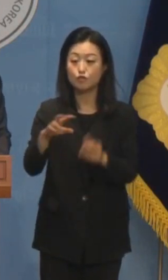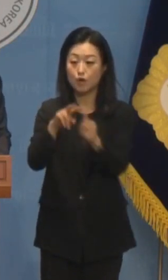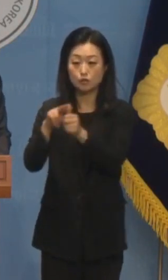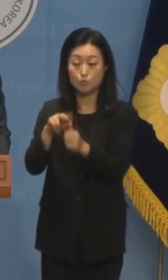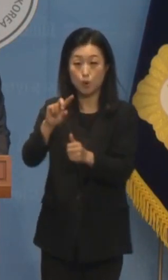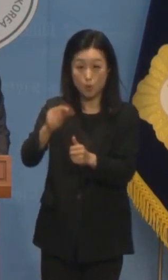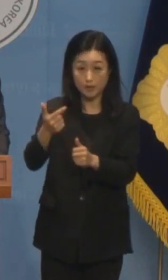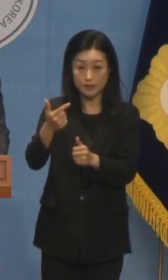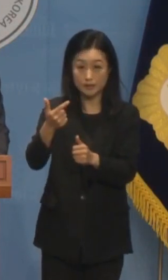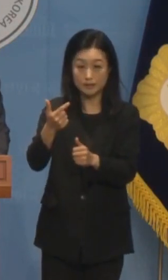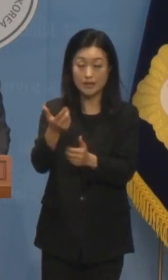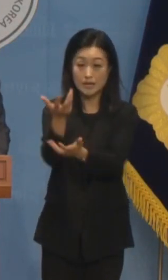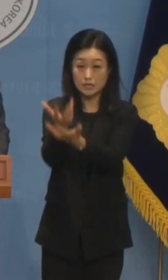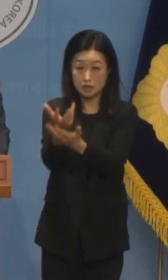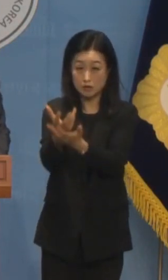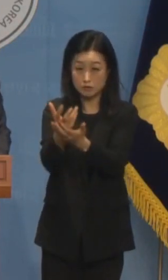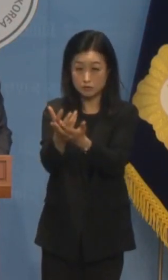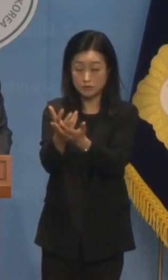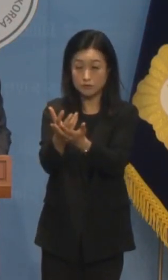상대로 벌려서